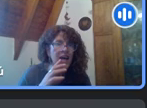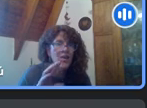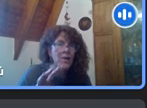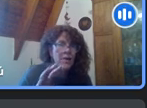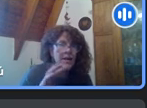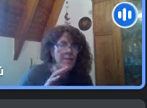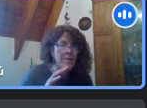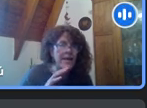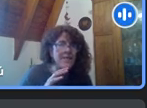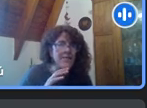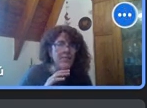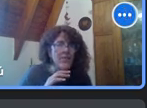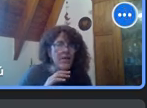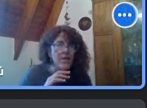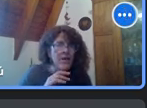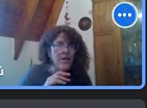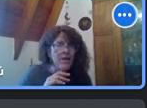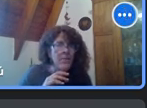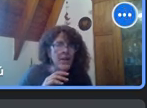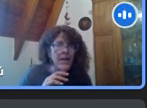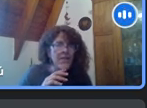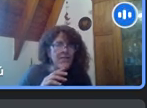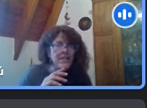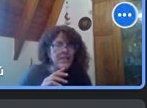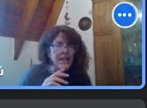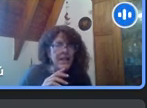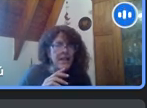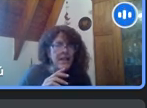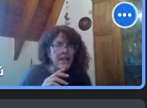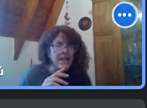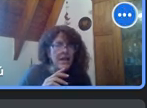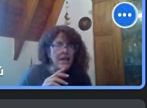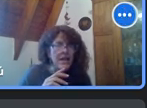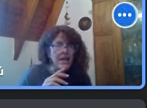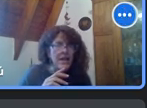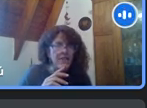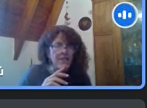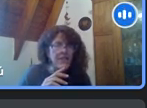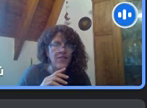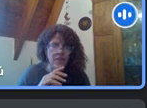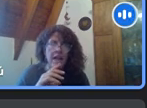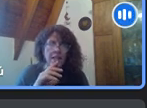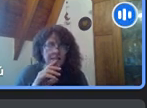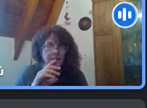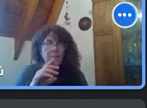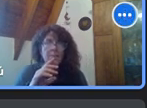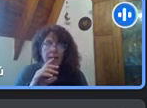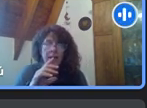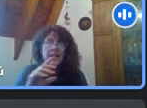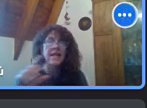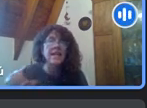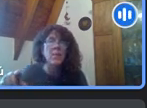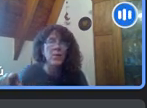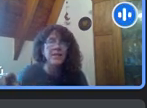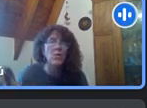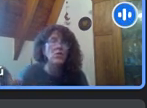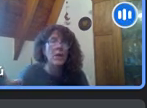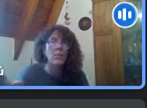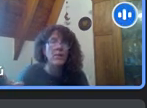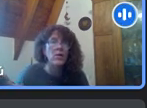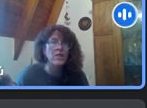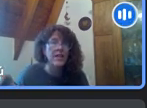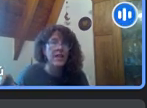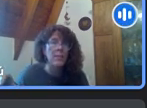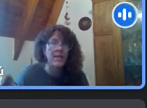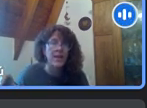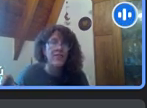Bárbara, además. Poner las fechas aquí, las fechas de finales. Bien, están después, cuando la publico, están en